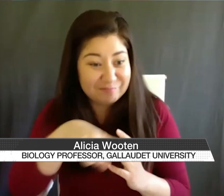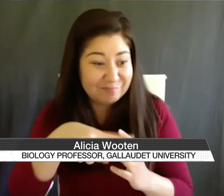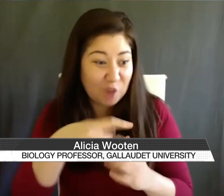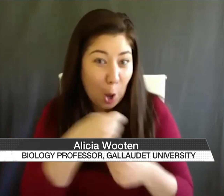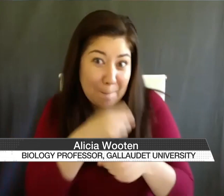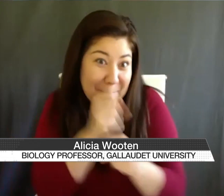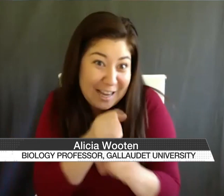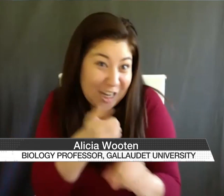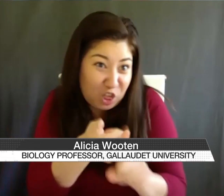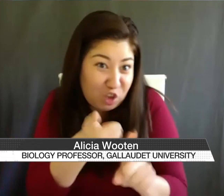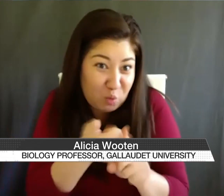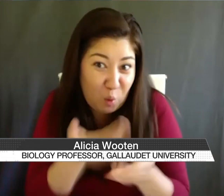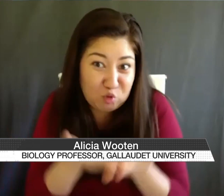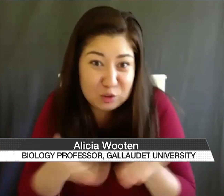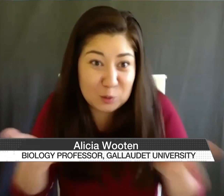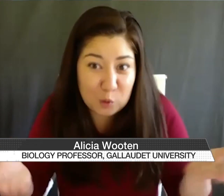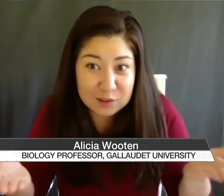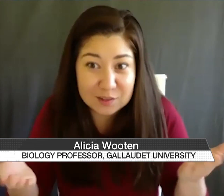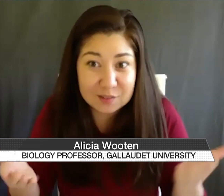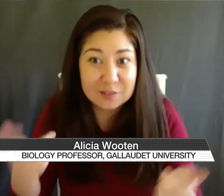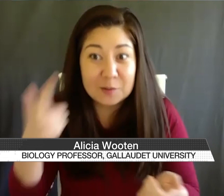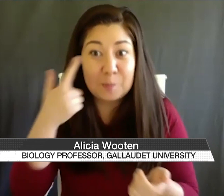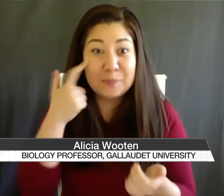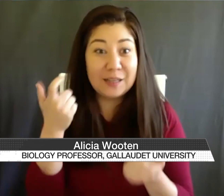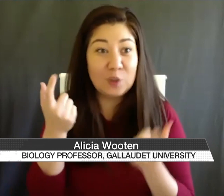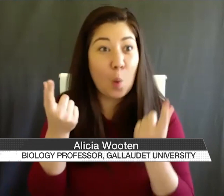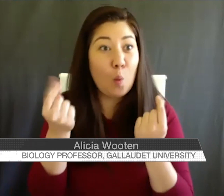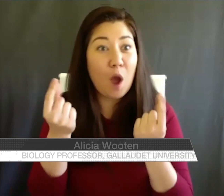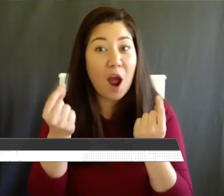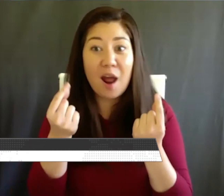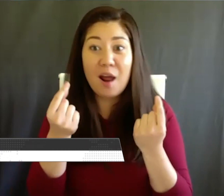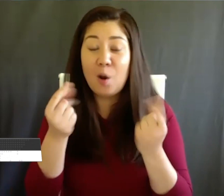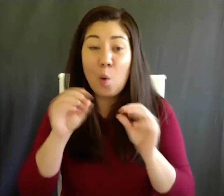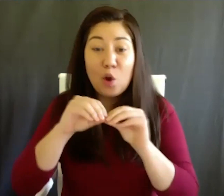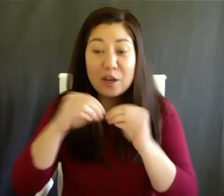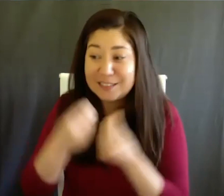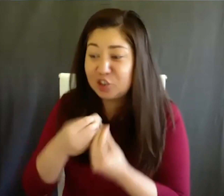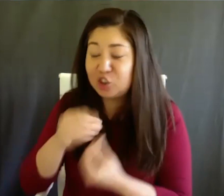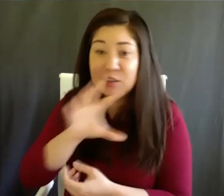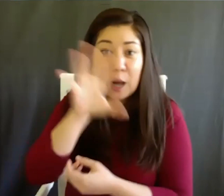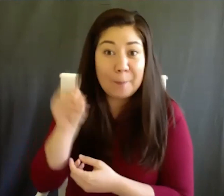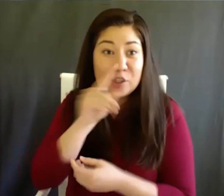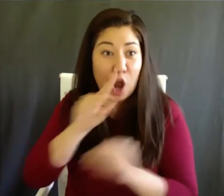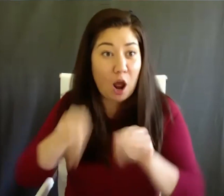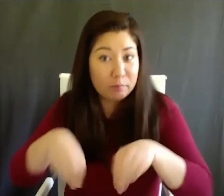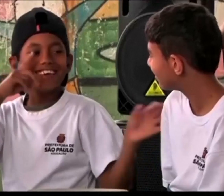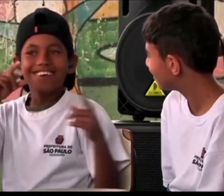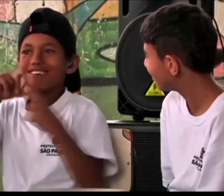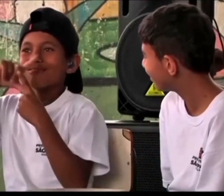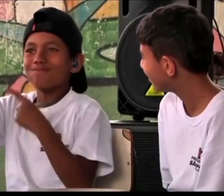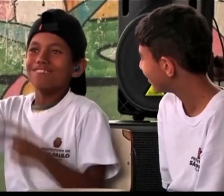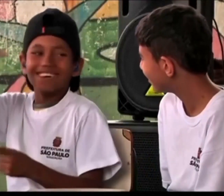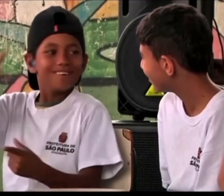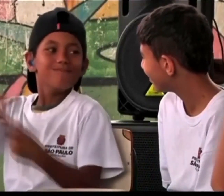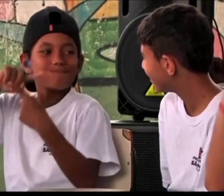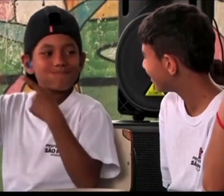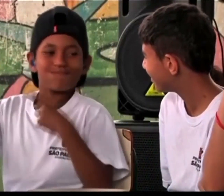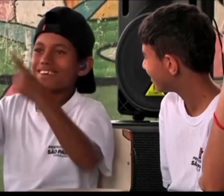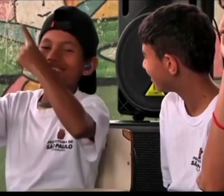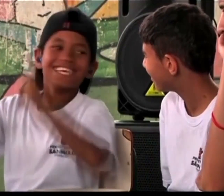سائن لینگویج فراہم نہیں کرتی تو ان تک ہماری رسائی نہیں ہوتی۔ اس وقت ہم ان مسائل سے نمٹ رہے ہیں۔ گونگے بہرے بچوں کو بھی